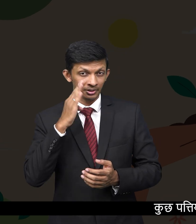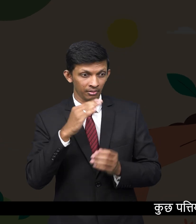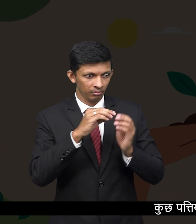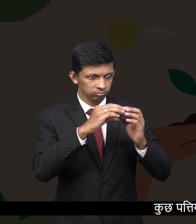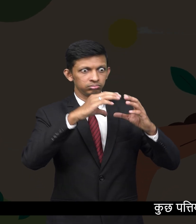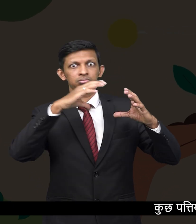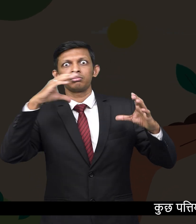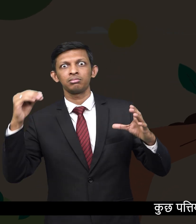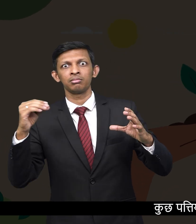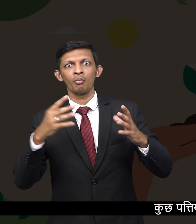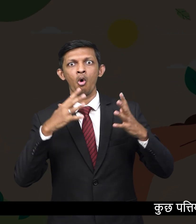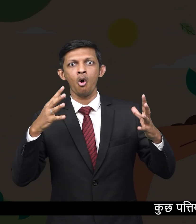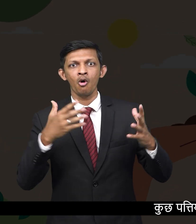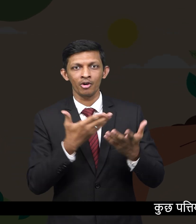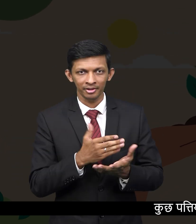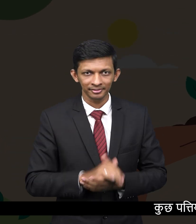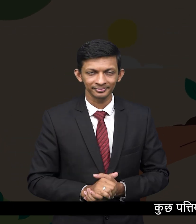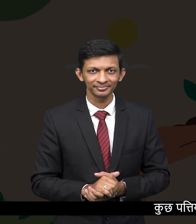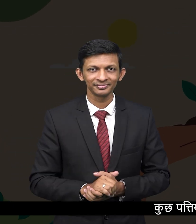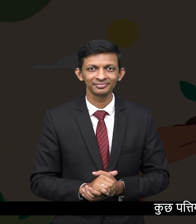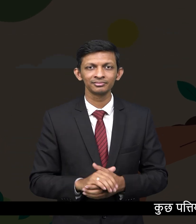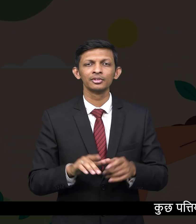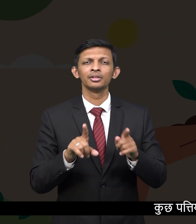कुछ पत्तियां बड़ी होती है।